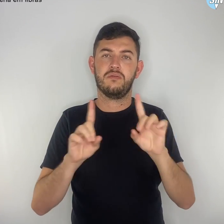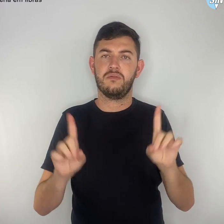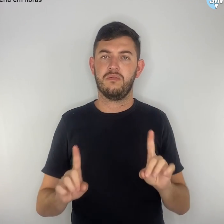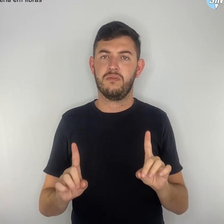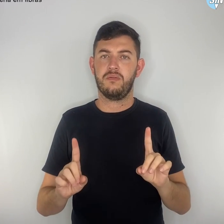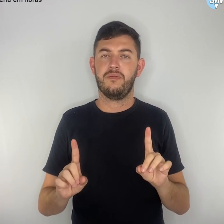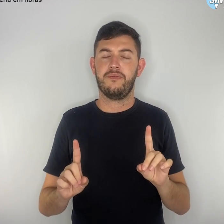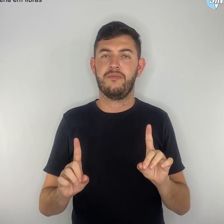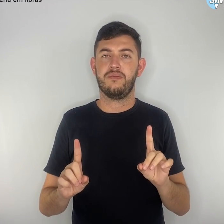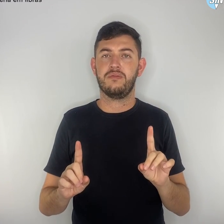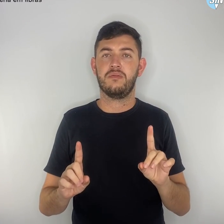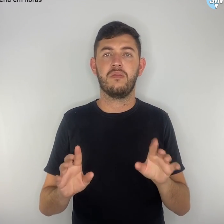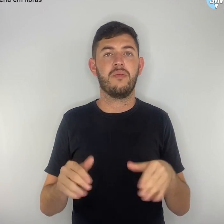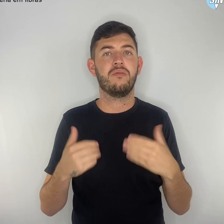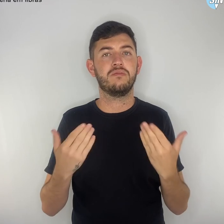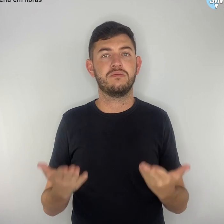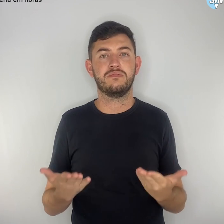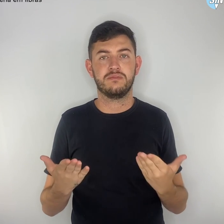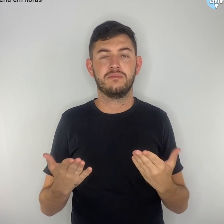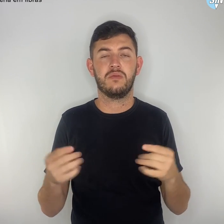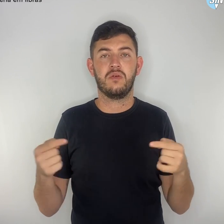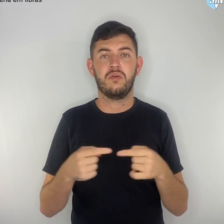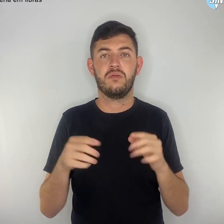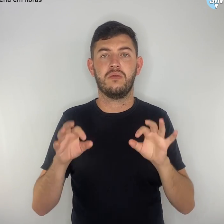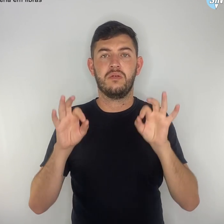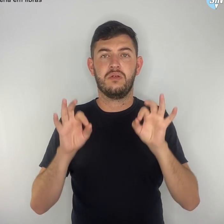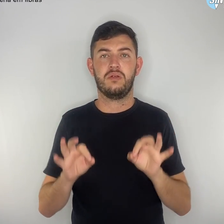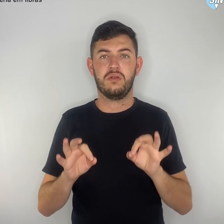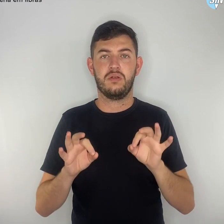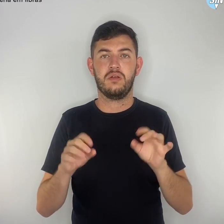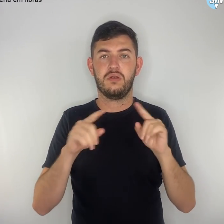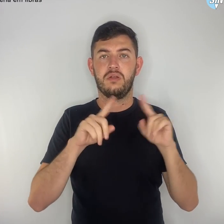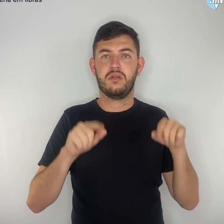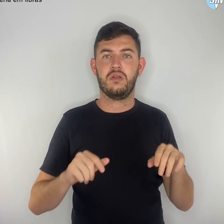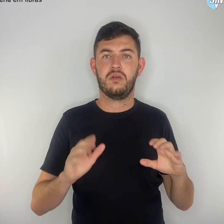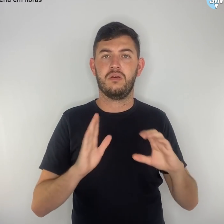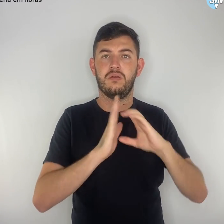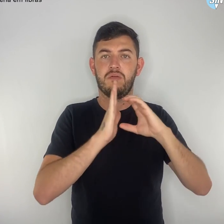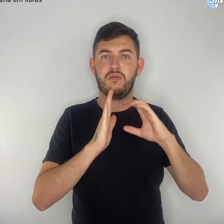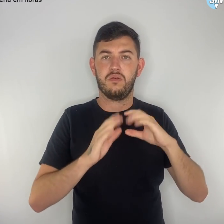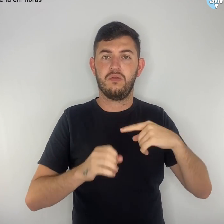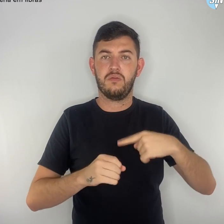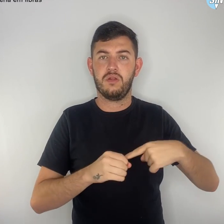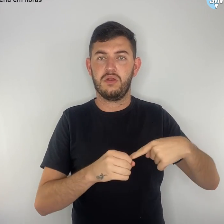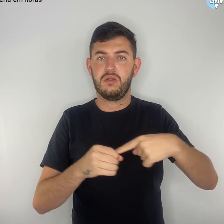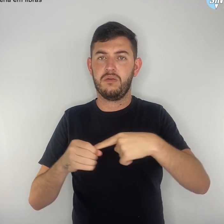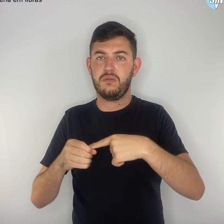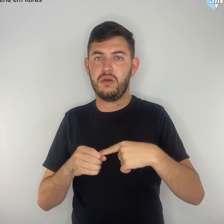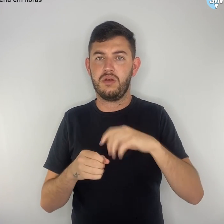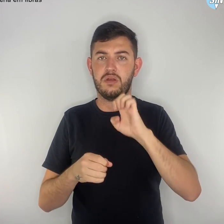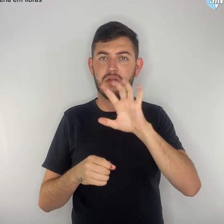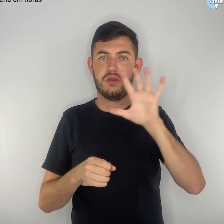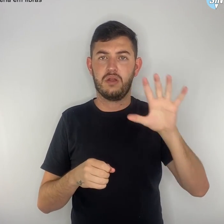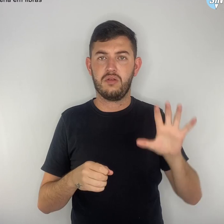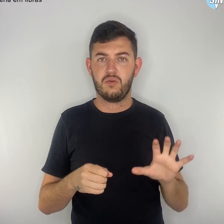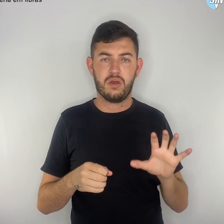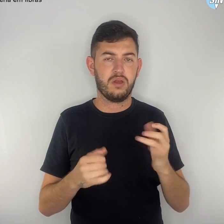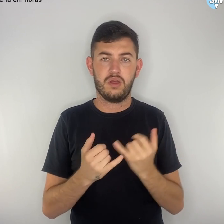a equivalência entre servidores municipais e estaduais aos federais neste